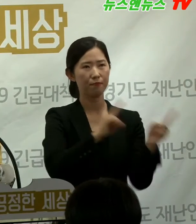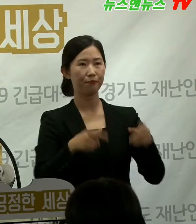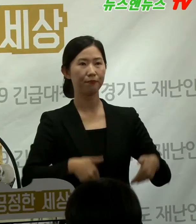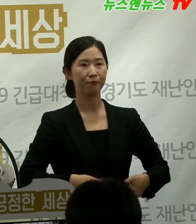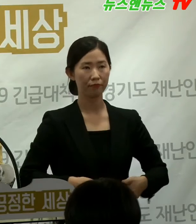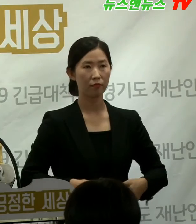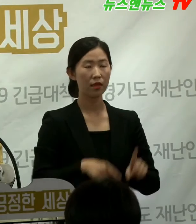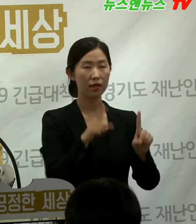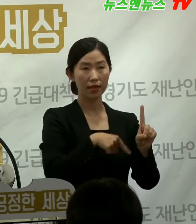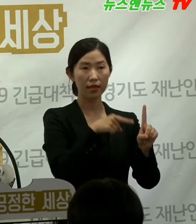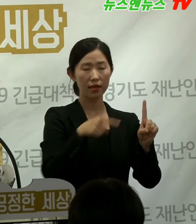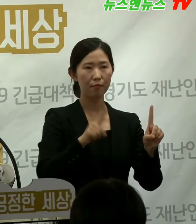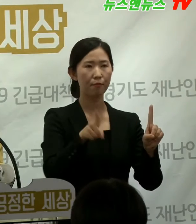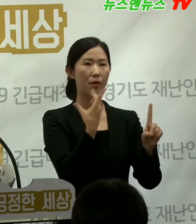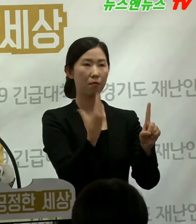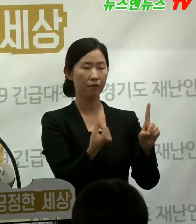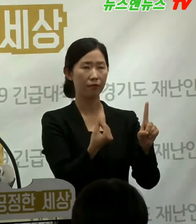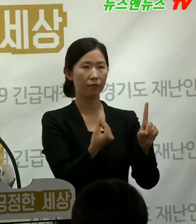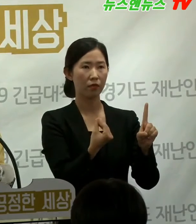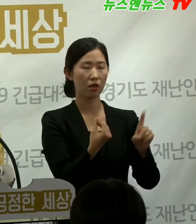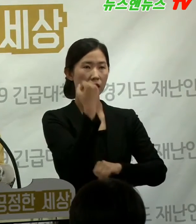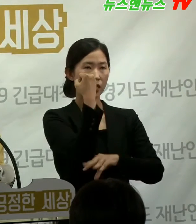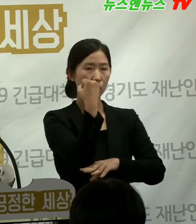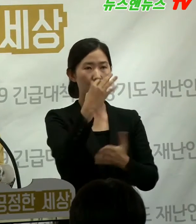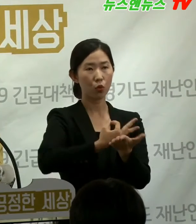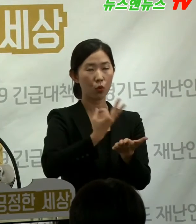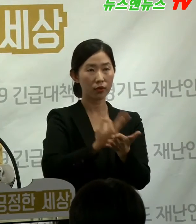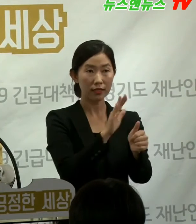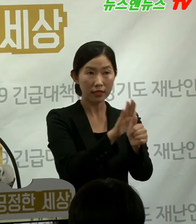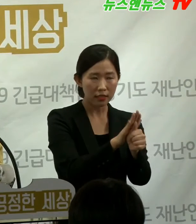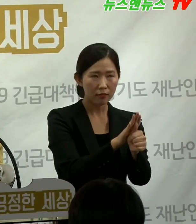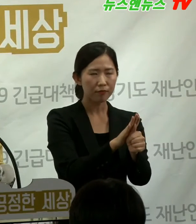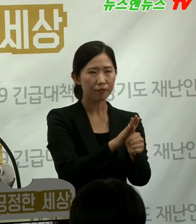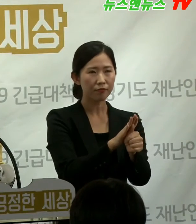100만원의 재난기본소득 지급을 거듭 제한합니다.